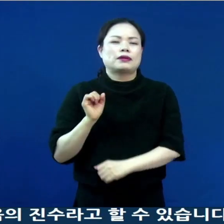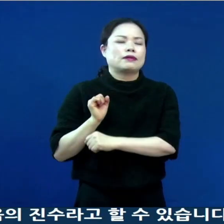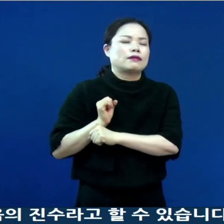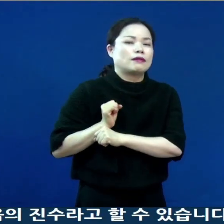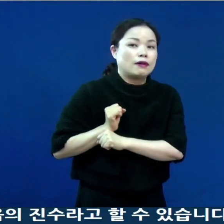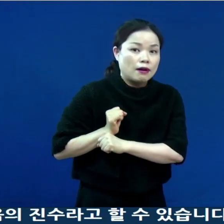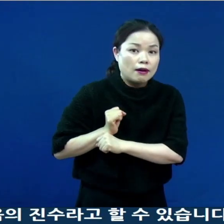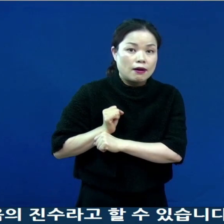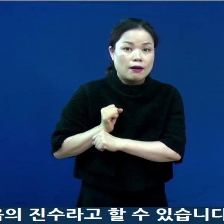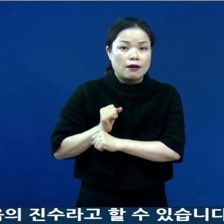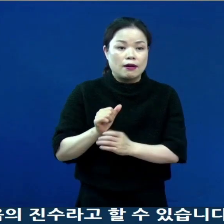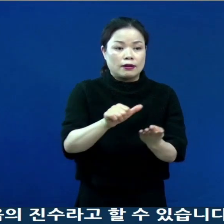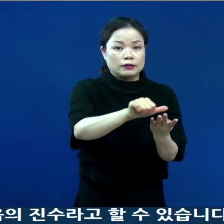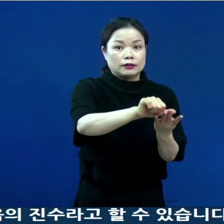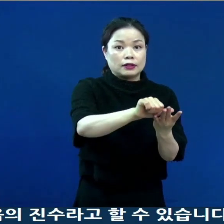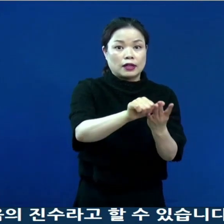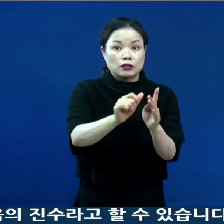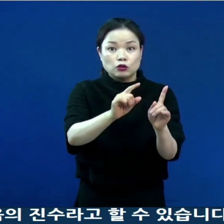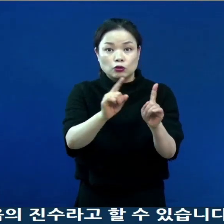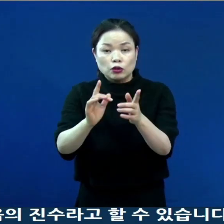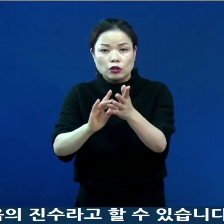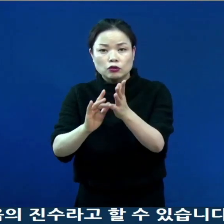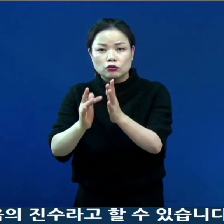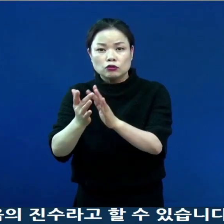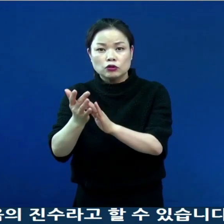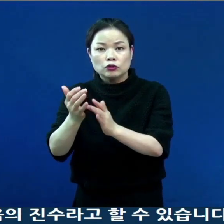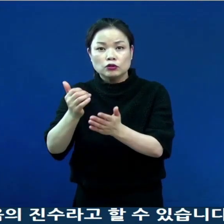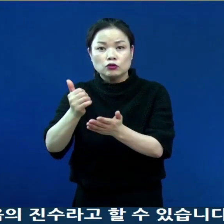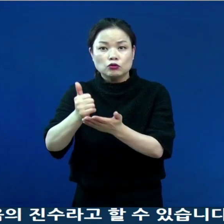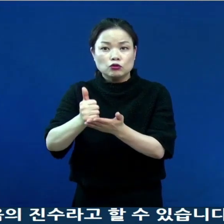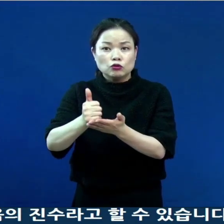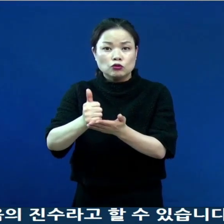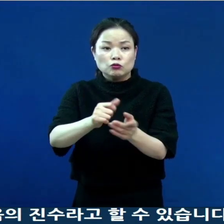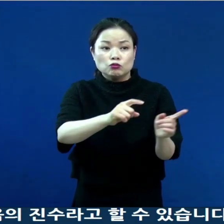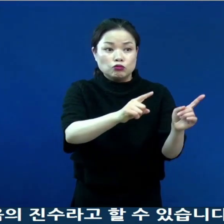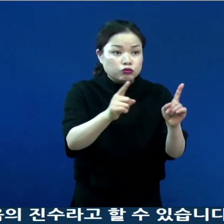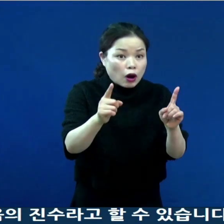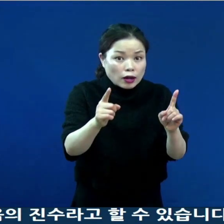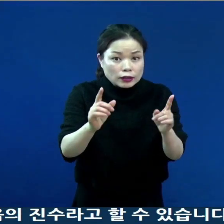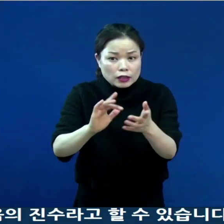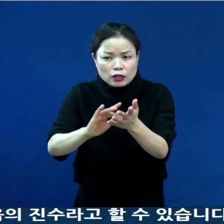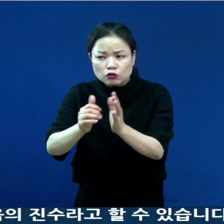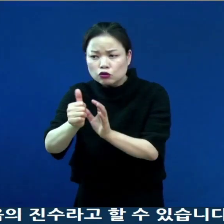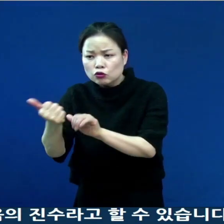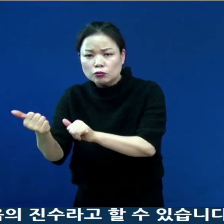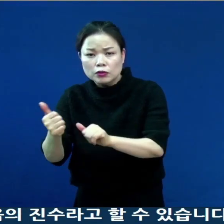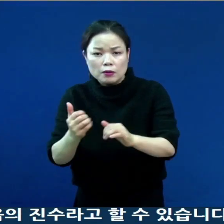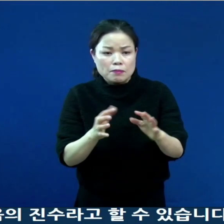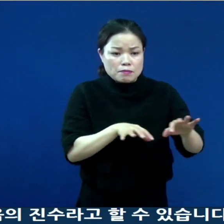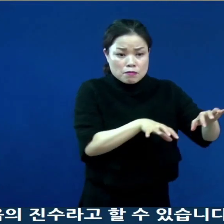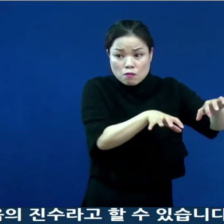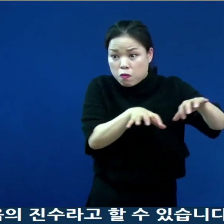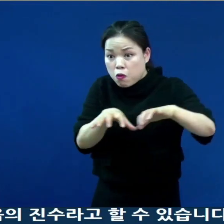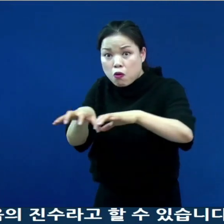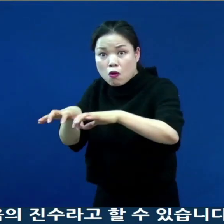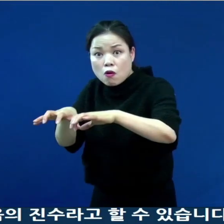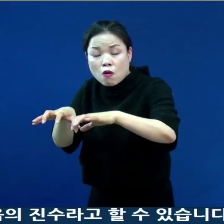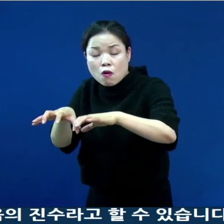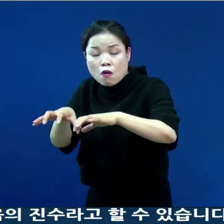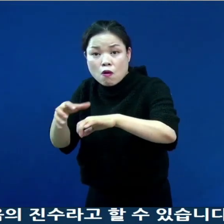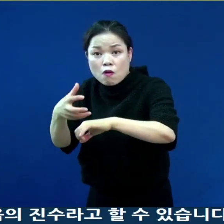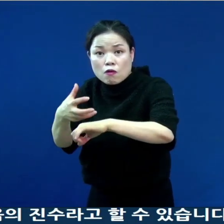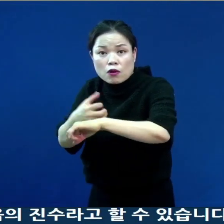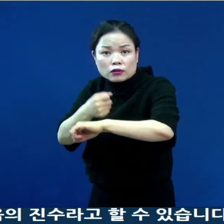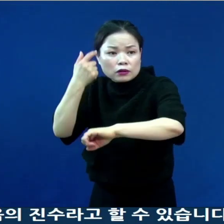것이죠. 나사로의 부활은 예수님의 죽음을 불러왔습니다. 그렇죠? 나사로의 부활 때문에 많은 사람들이 예수님을 따르게 되니까 오히려 더